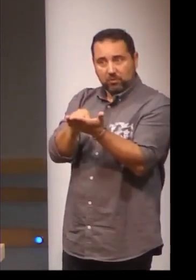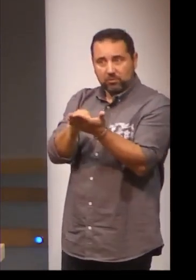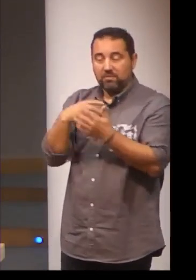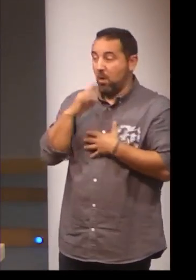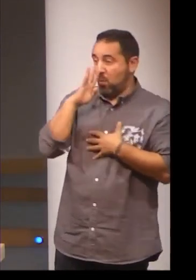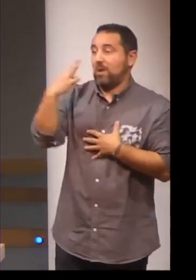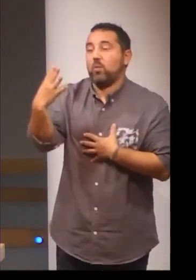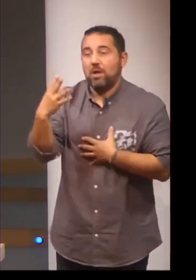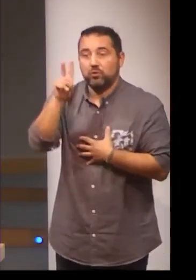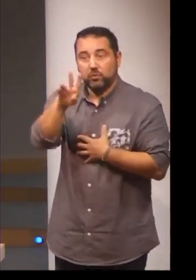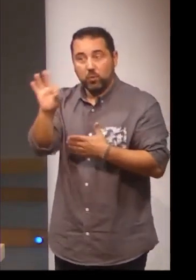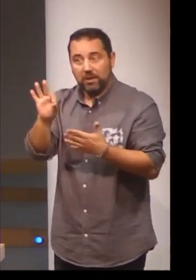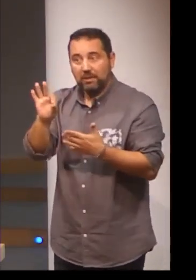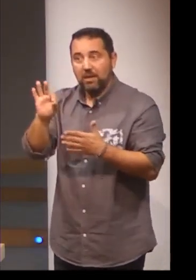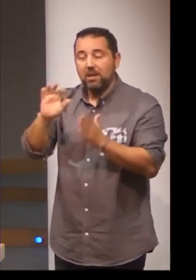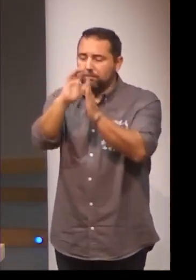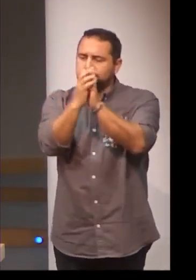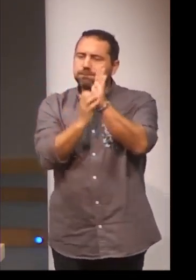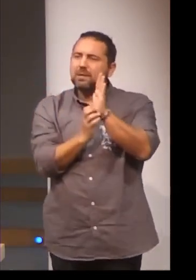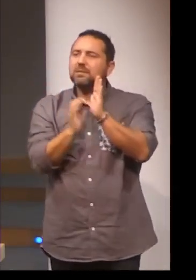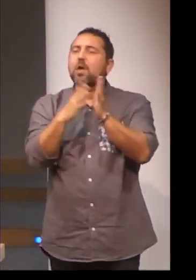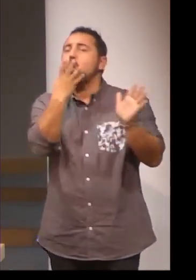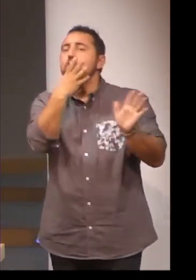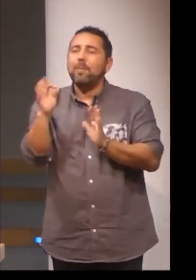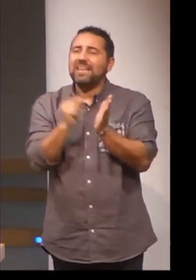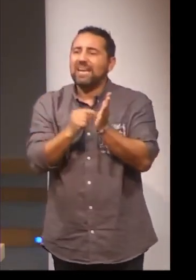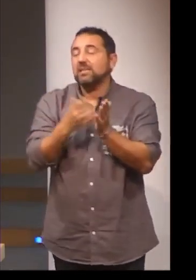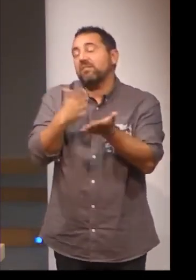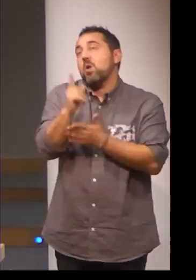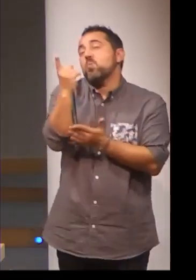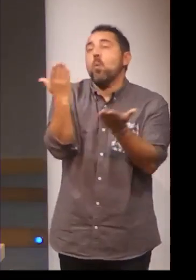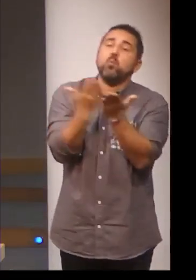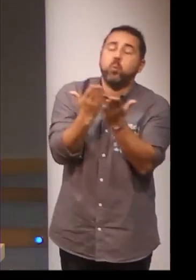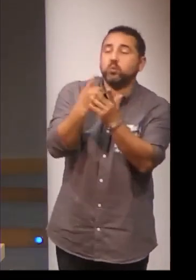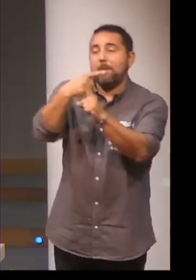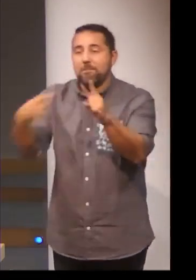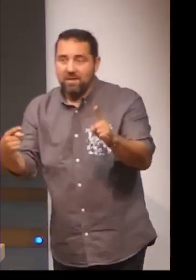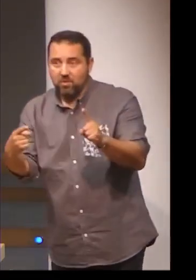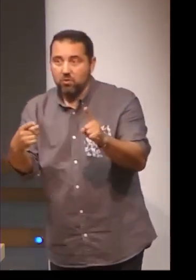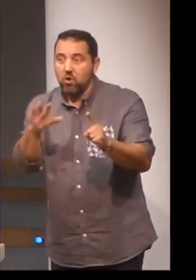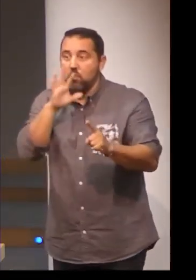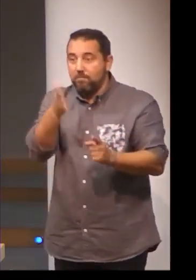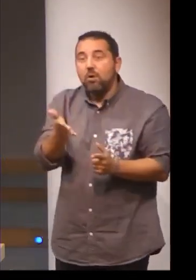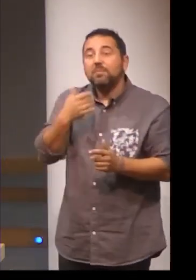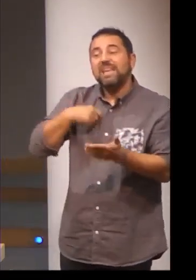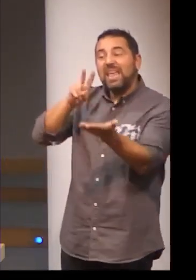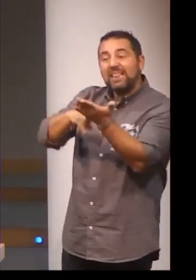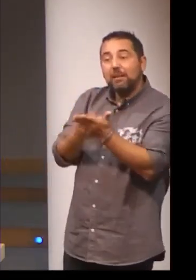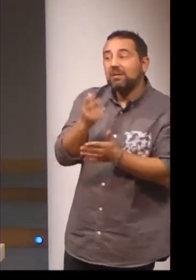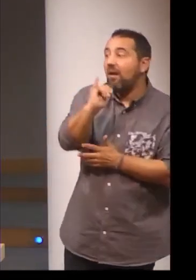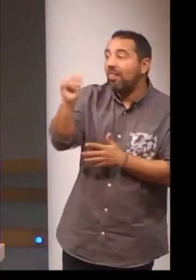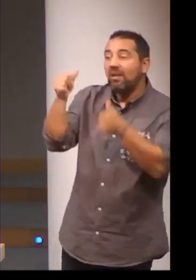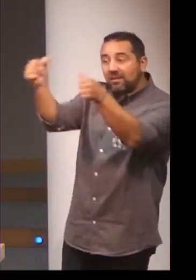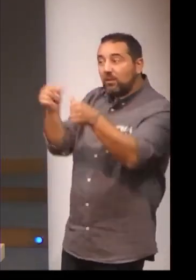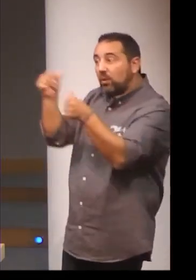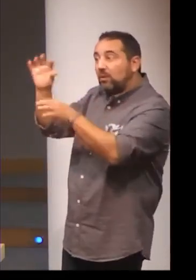de cuatro años, 90 créditos, es decir, un curso y medio, queda convalidado con las asignaturas propias de los intérpretes que proceden